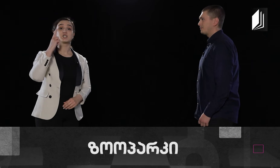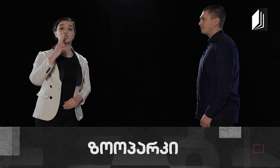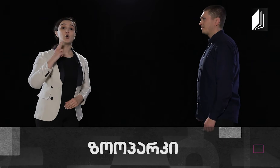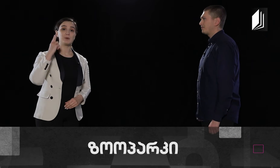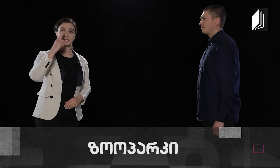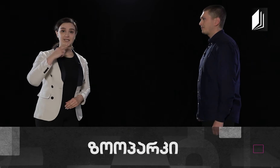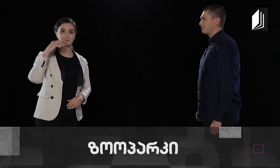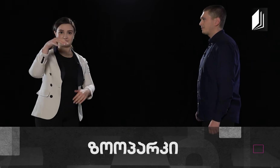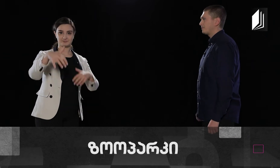ზოოპარკი.